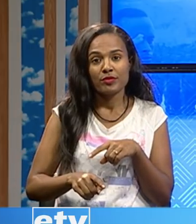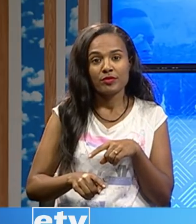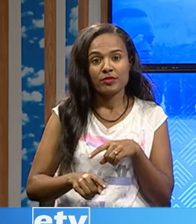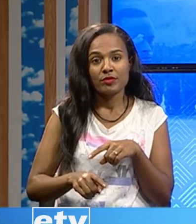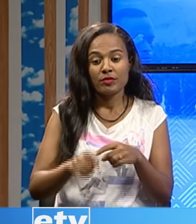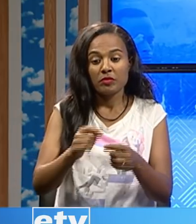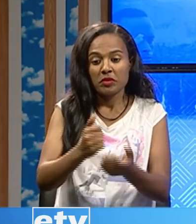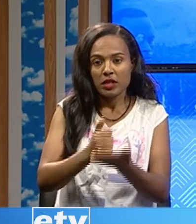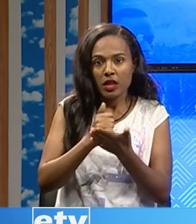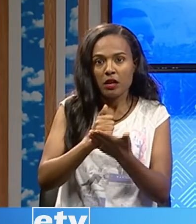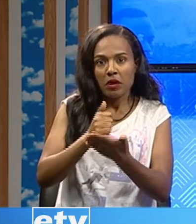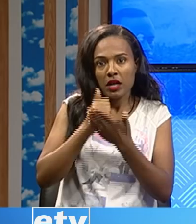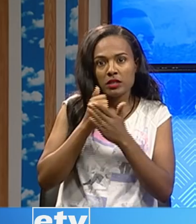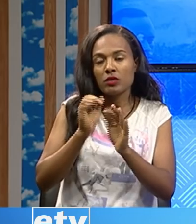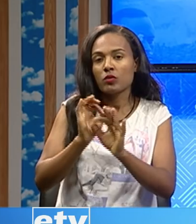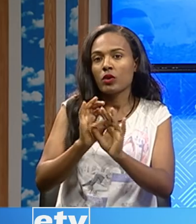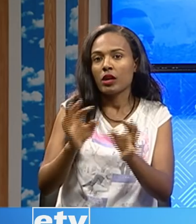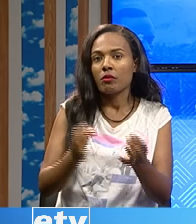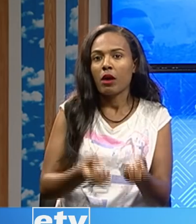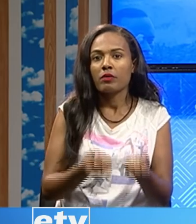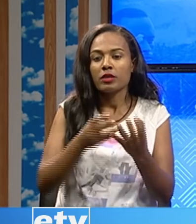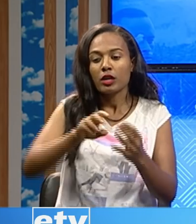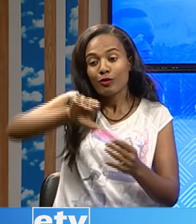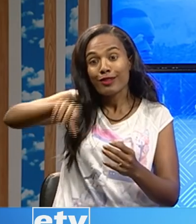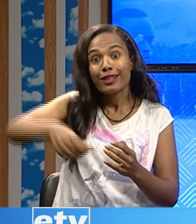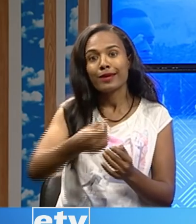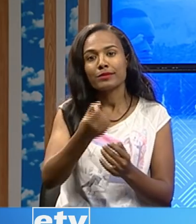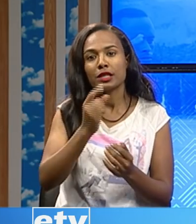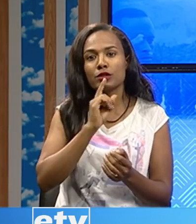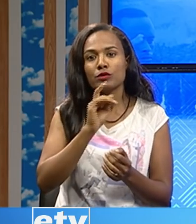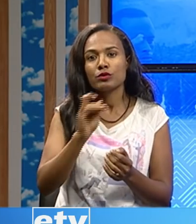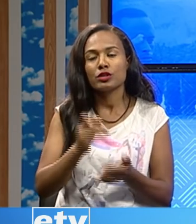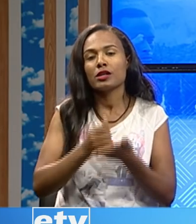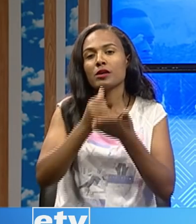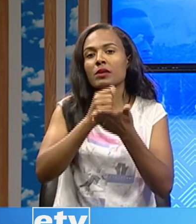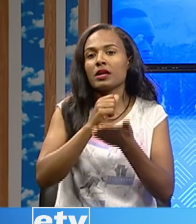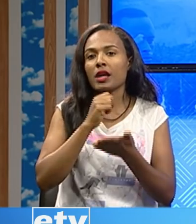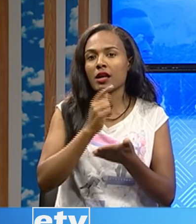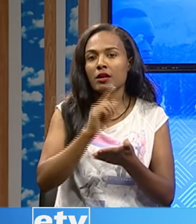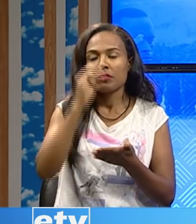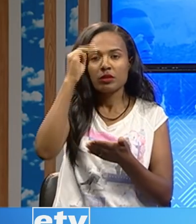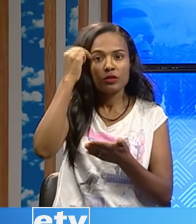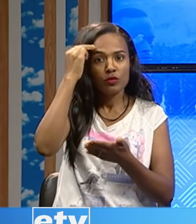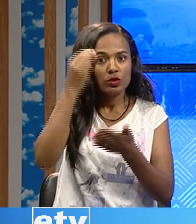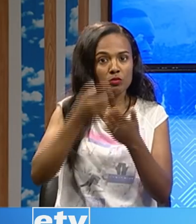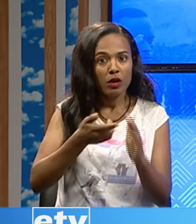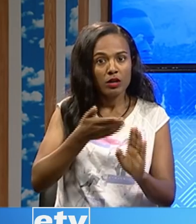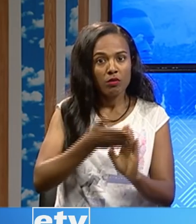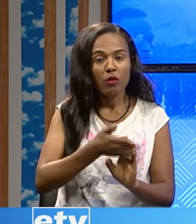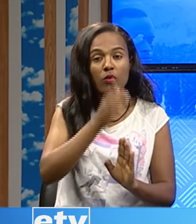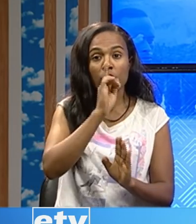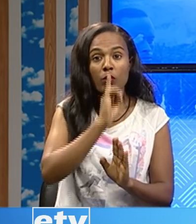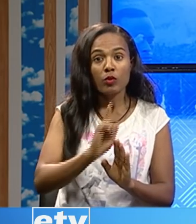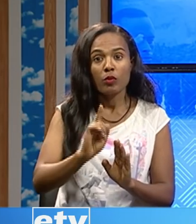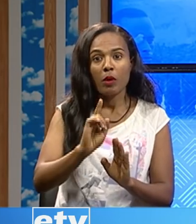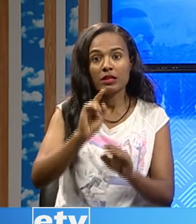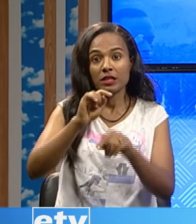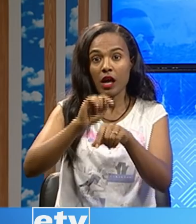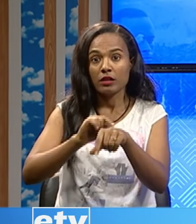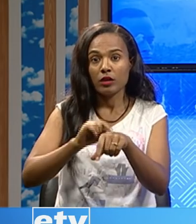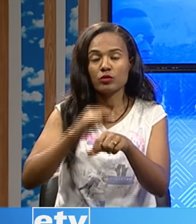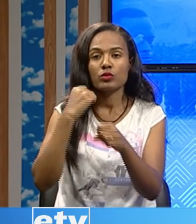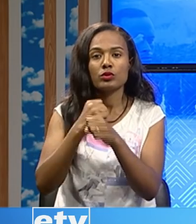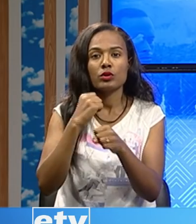ሚሌዳንም ያገዘ ምናምን እኮ የለም አብዛኛው ጠምዛጅ ነው እጅ እና ሚኒስትሮች በአንድ በኩል በኖርማል 8 ሰዓታችሁ